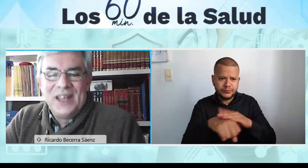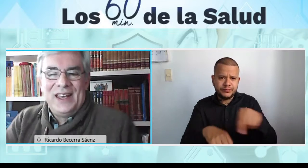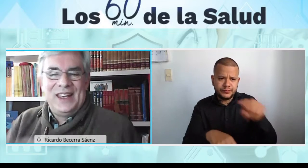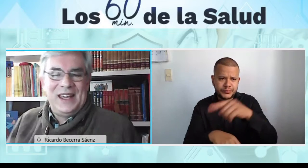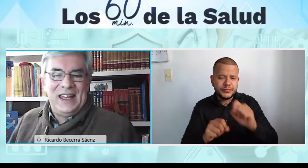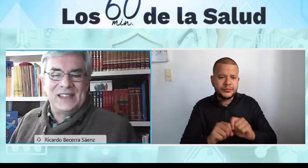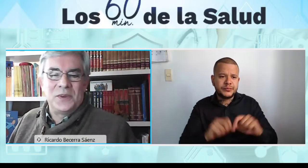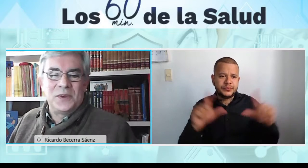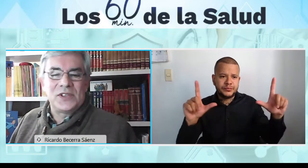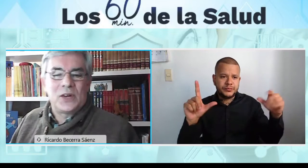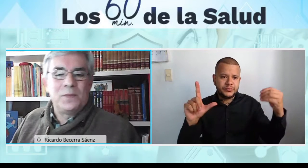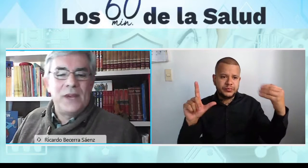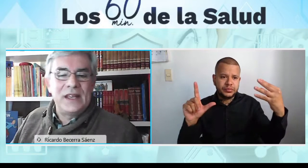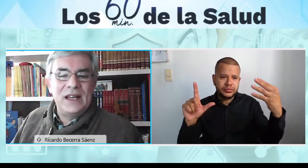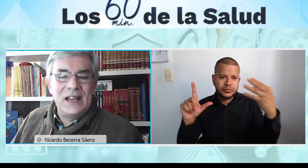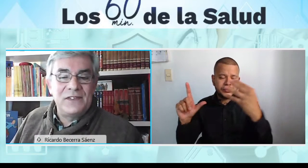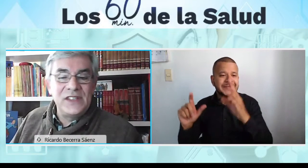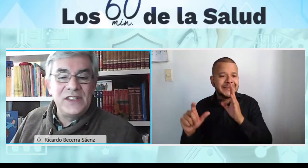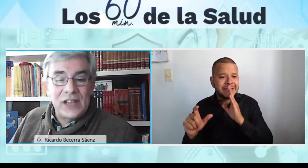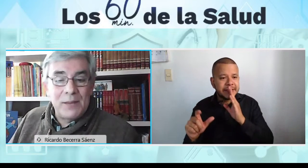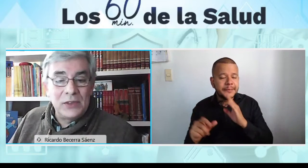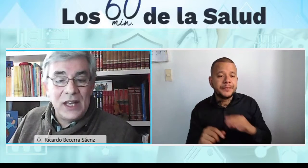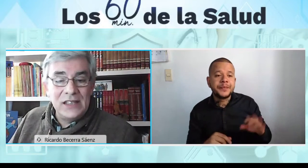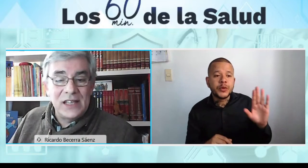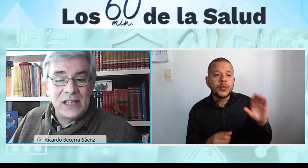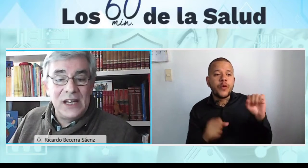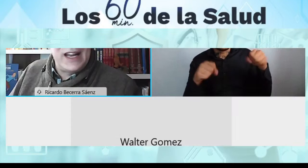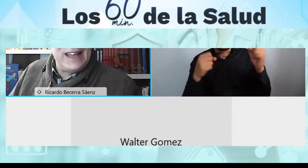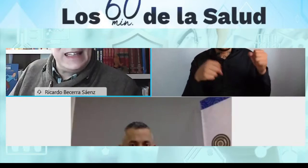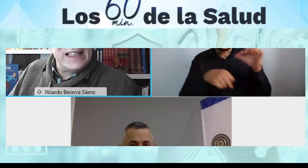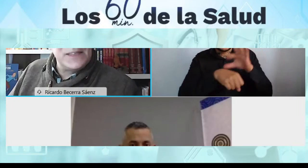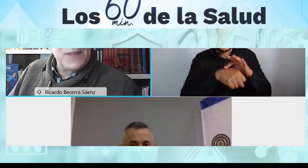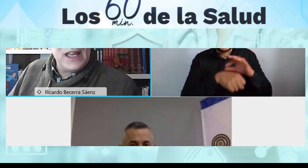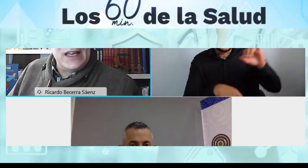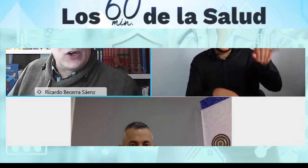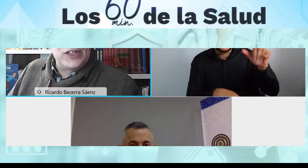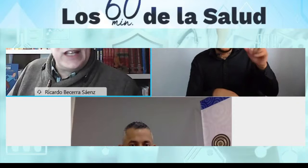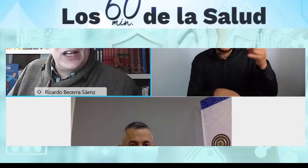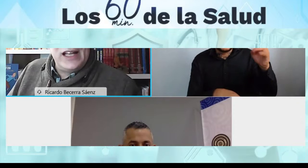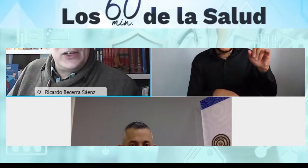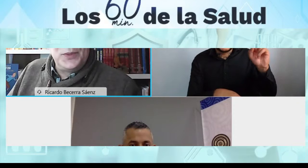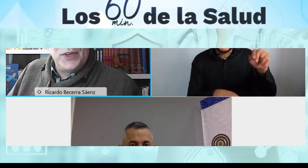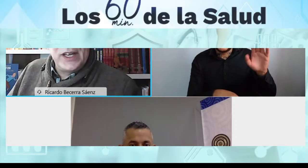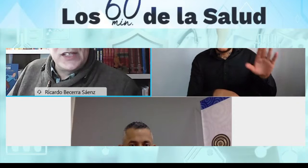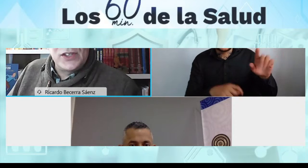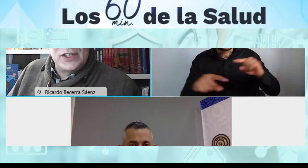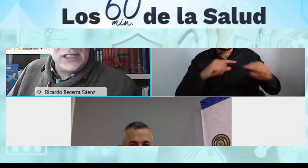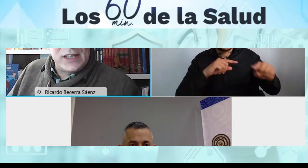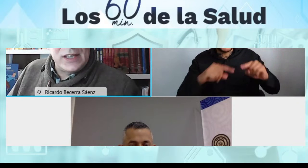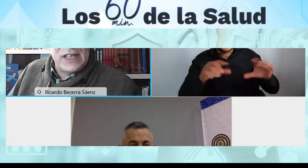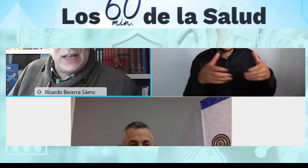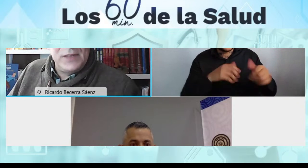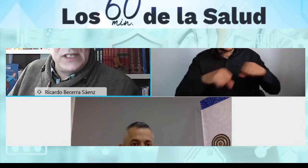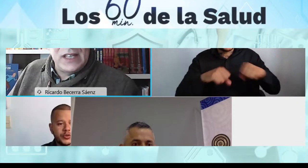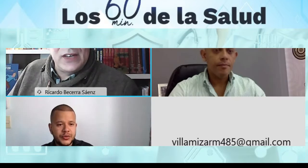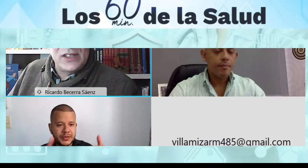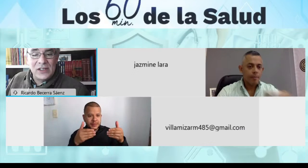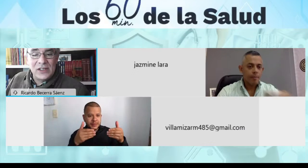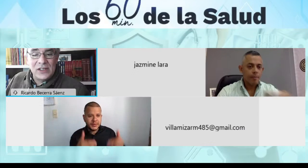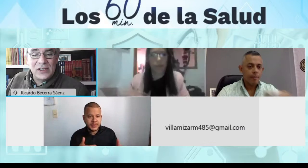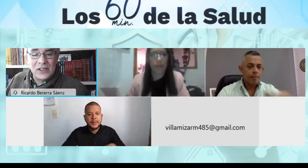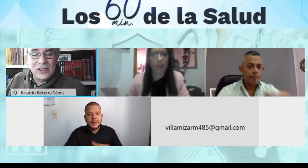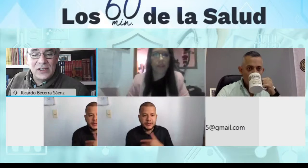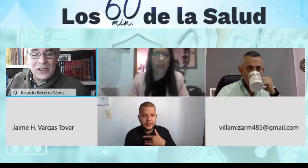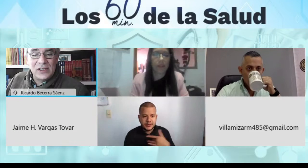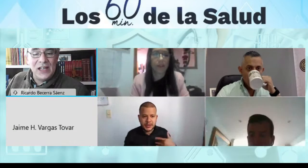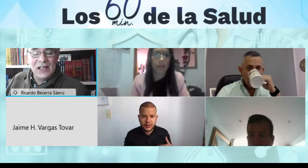favor. En este momento nos acompaña la fisioterapeuta Yasmín Lara Díaz, coordinadora del Grupo de Gestión en Discapacidad del Ministerio de